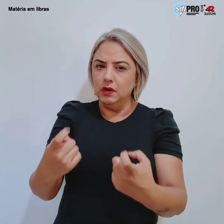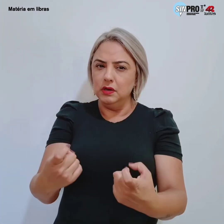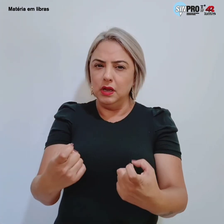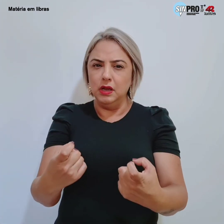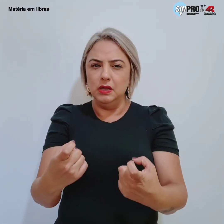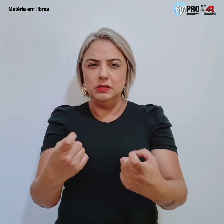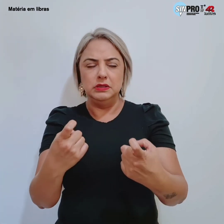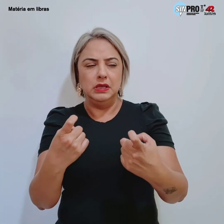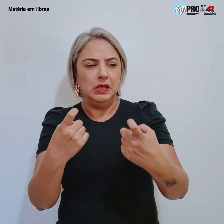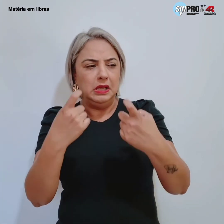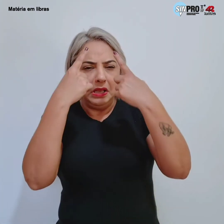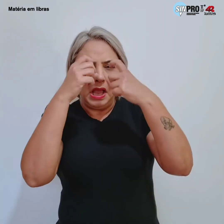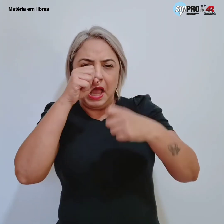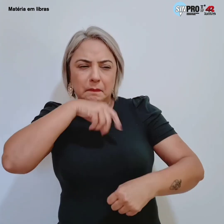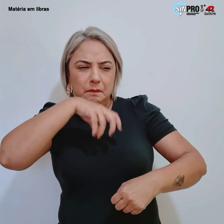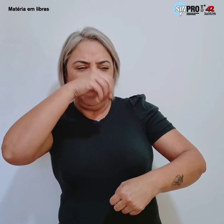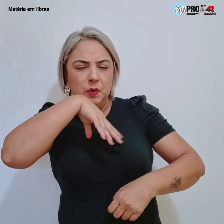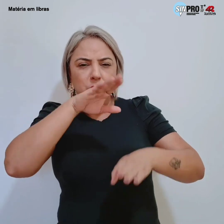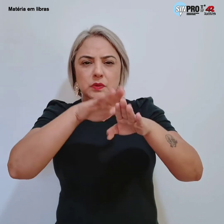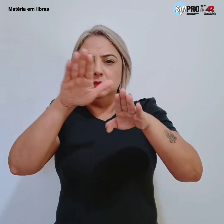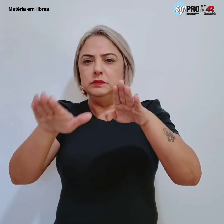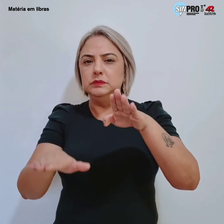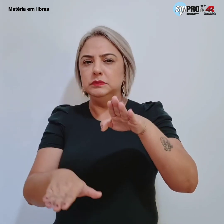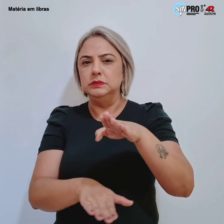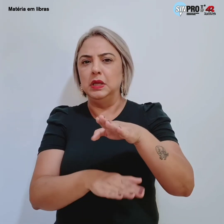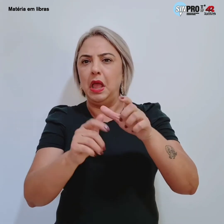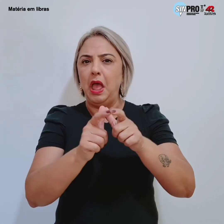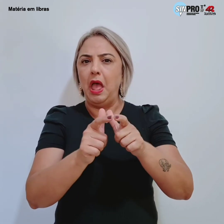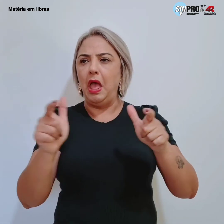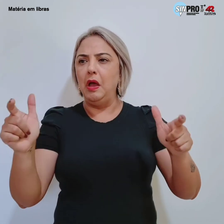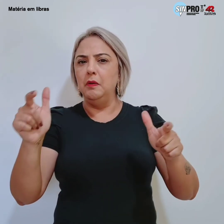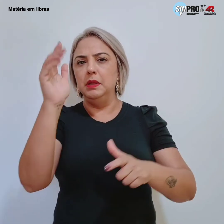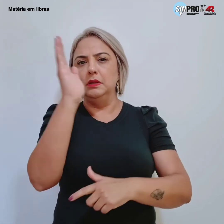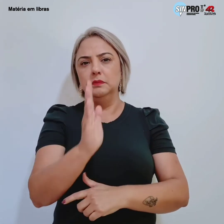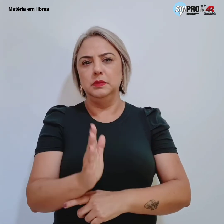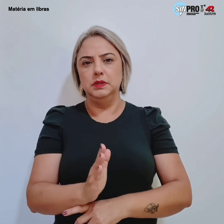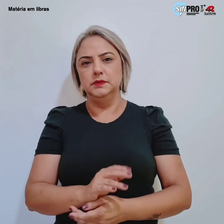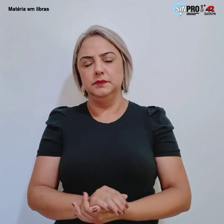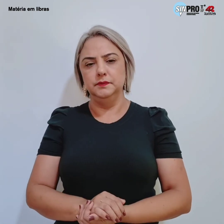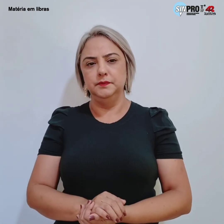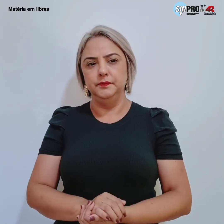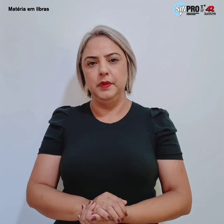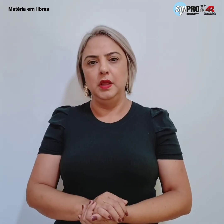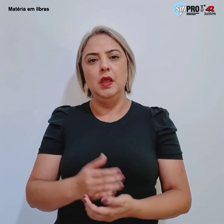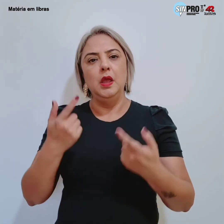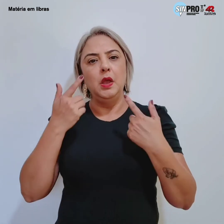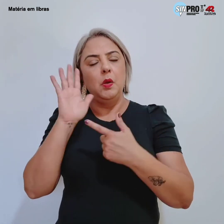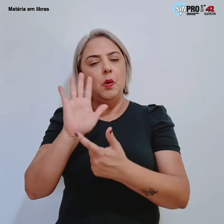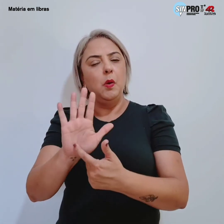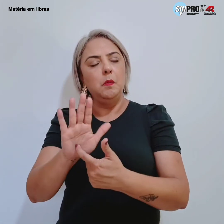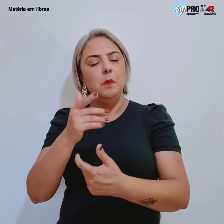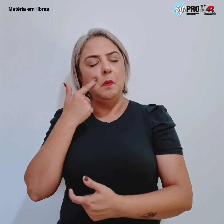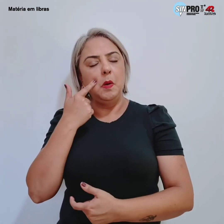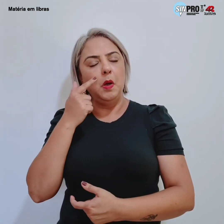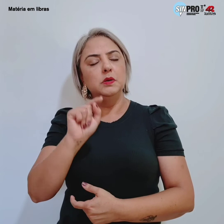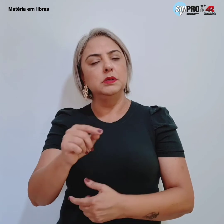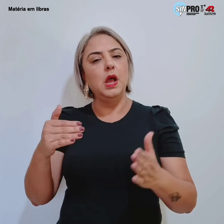violência, violações e as desigualdades estão aumentando no Brasil, como mostra a última